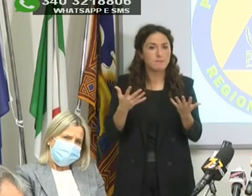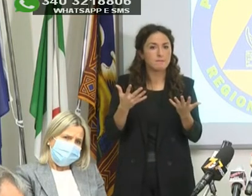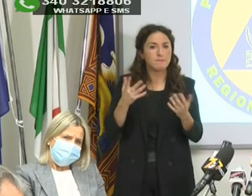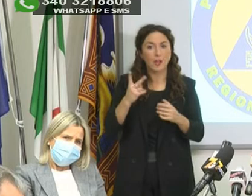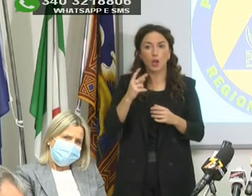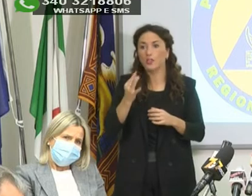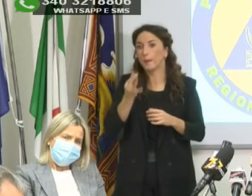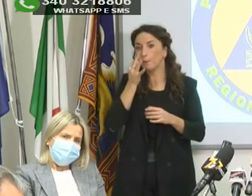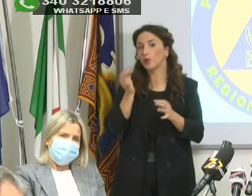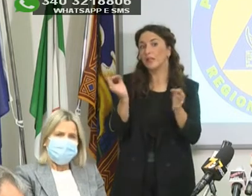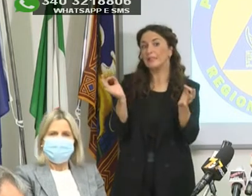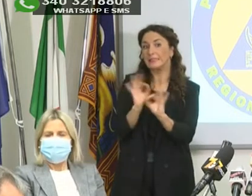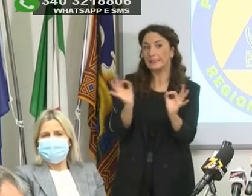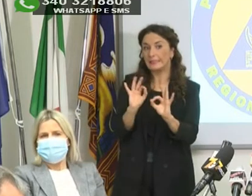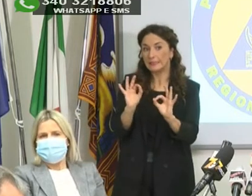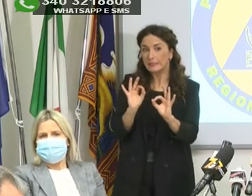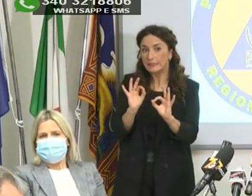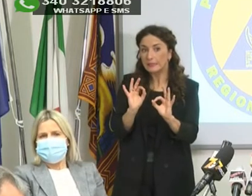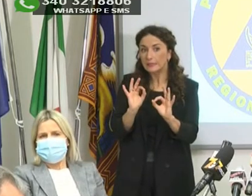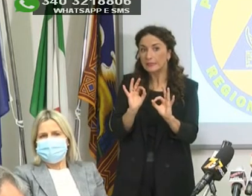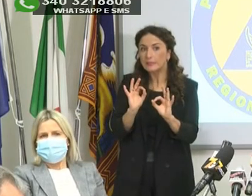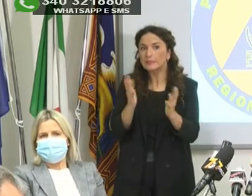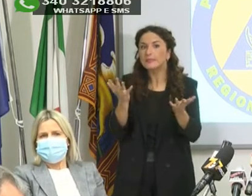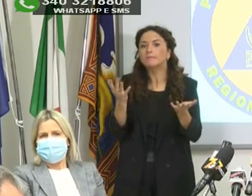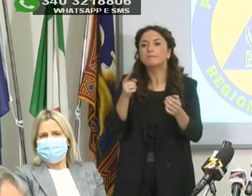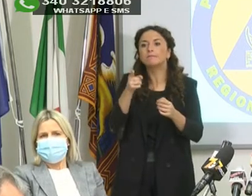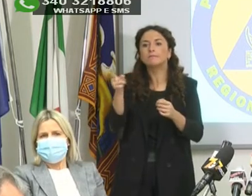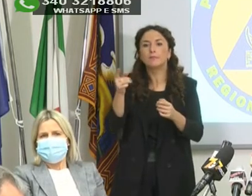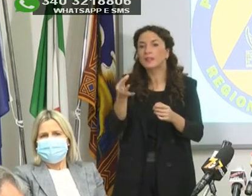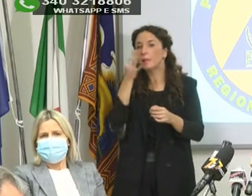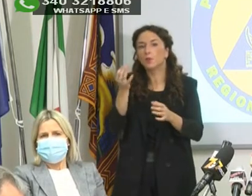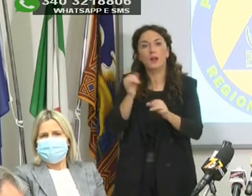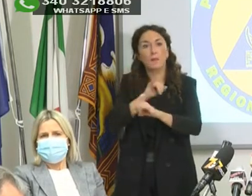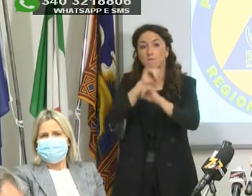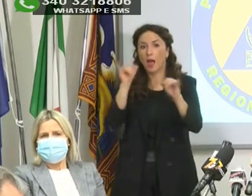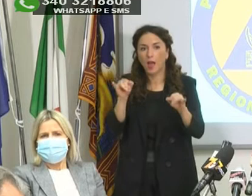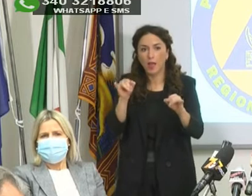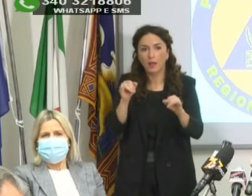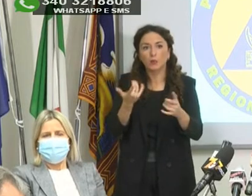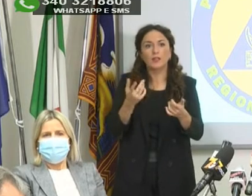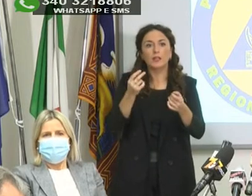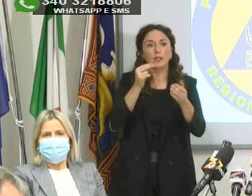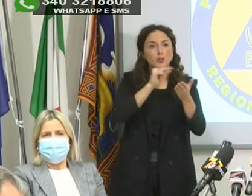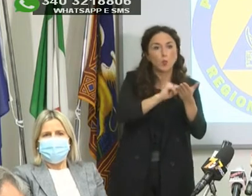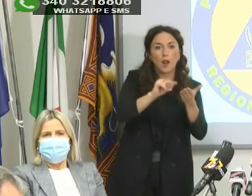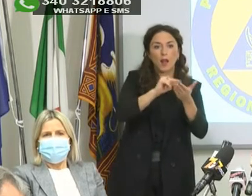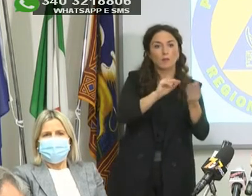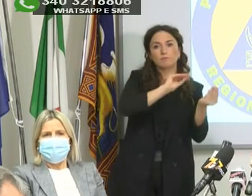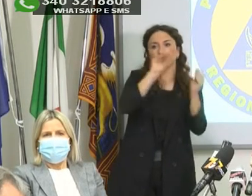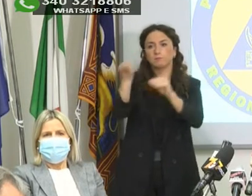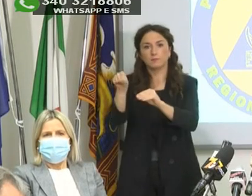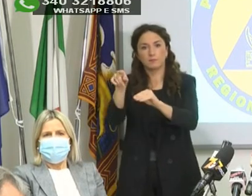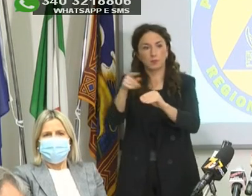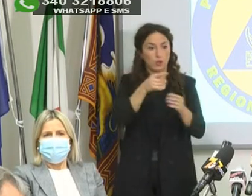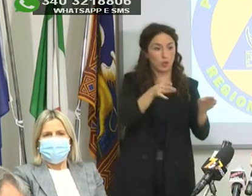il tampone e non hanno anche loro mai avuto questo e sono spostati di scuola in scuola, per cui se da una scuola